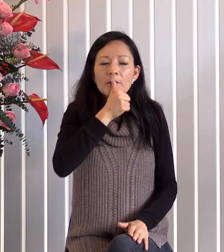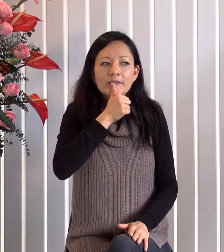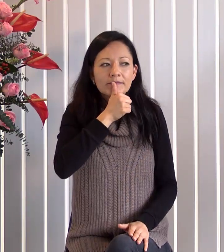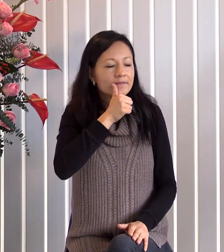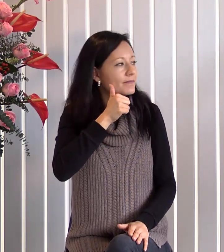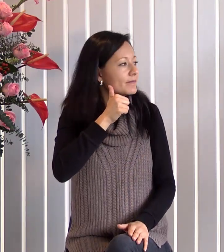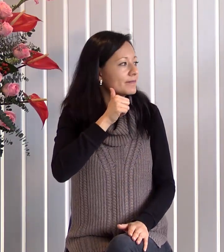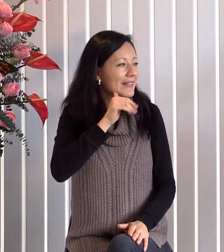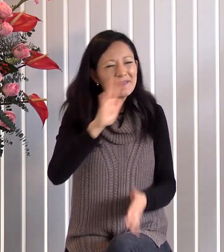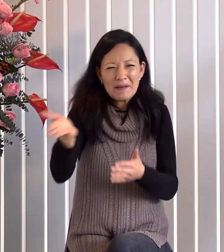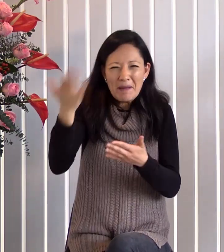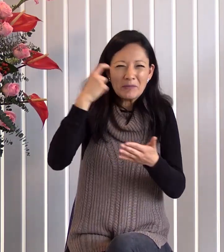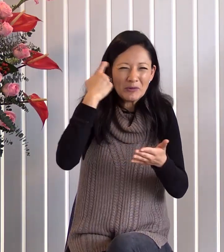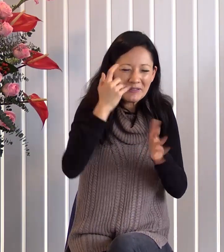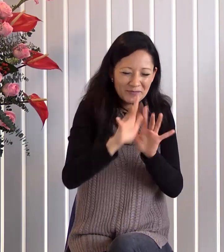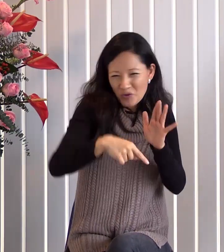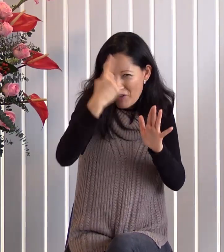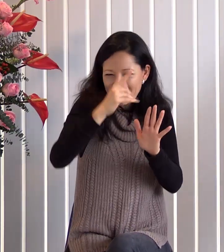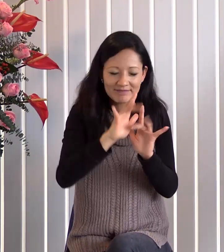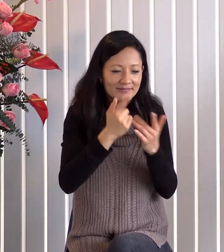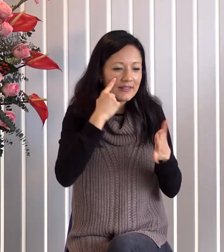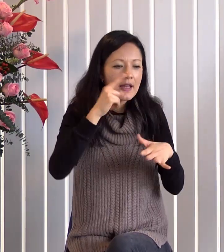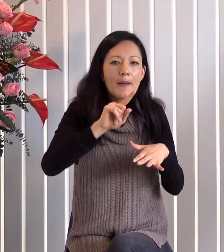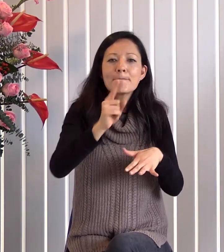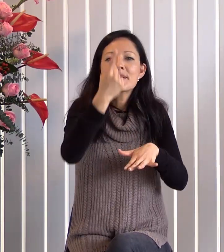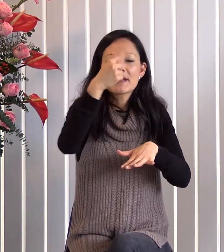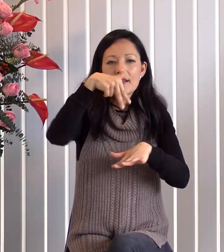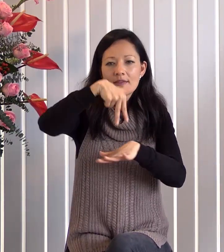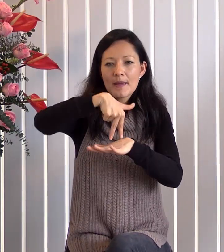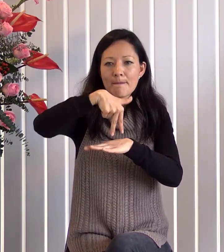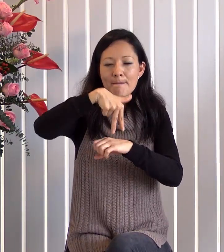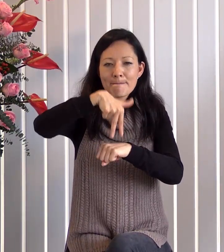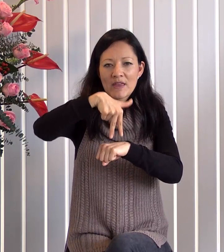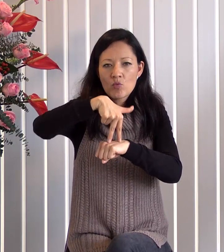es que no sé decir de una vez. Sí, vámonos de una vez. Primera de Pedro